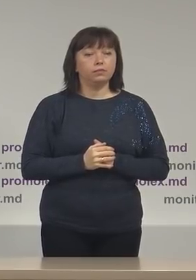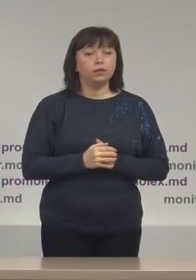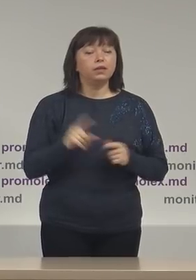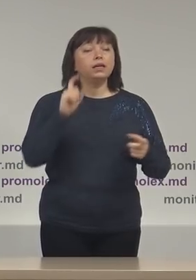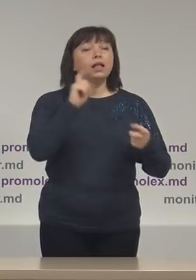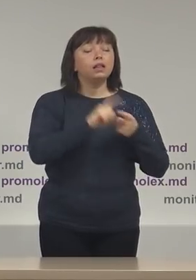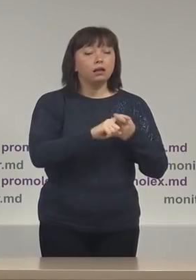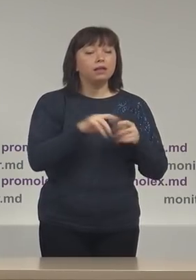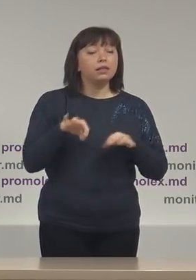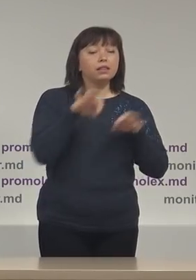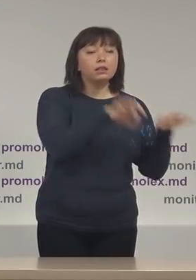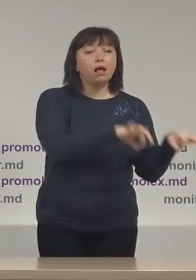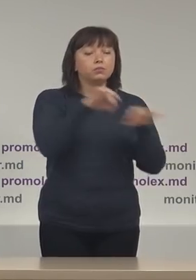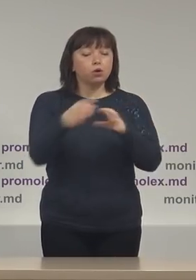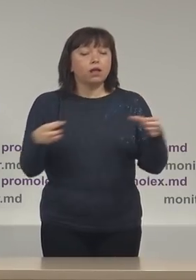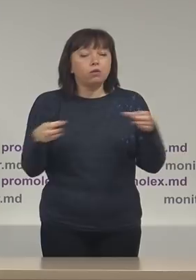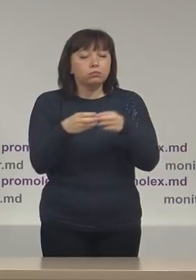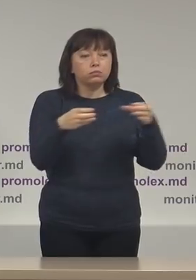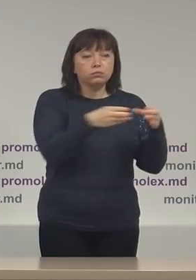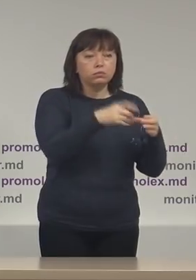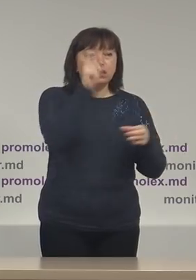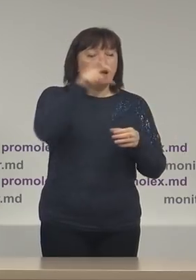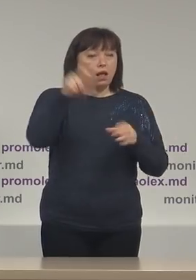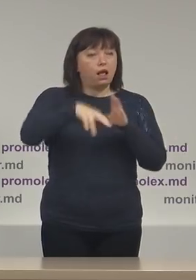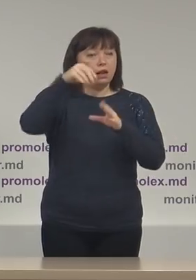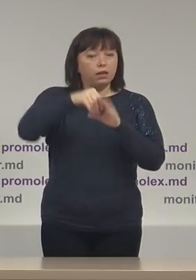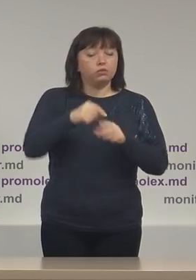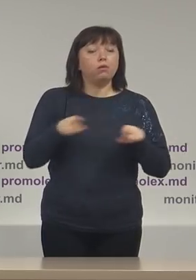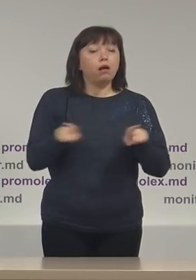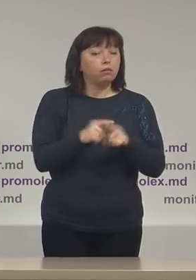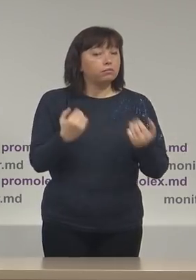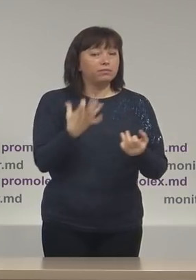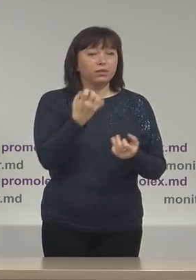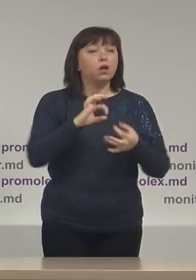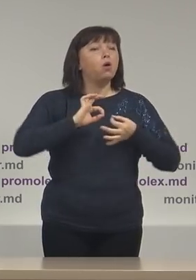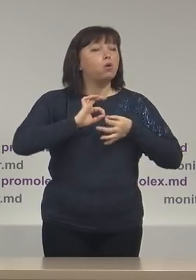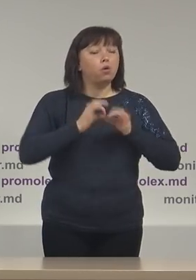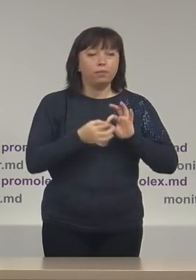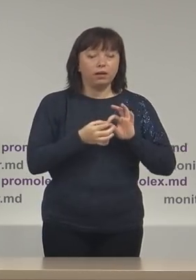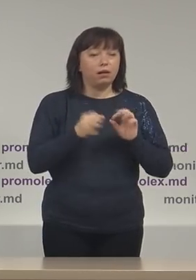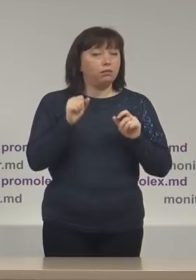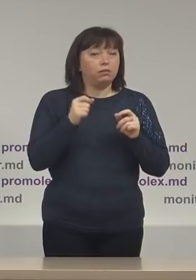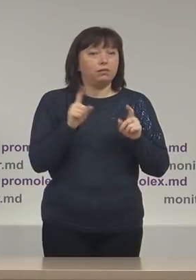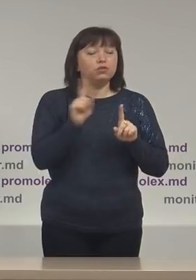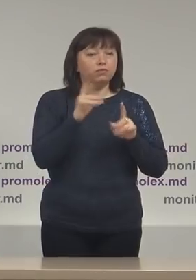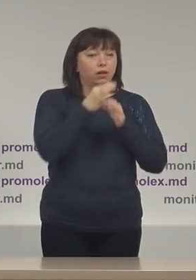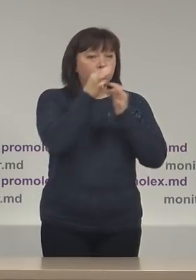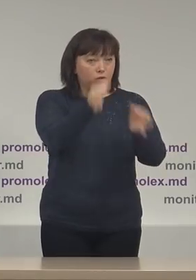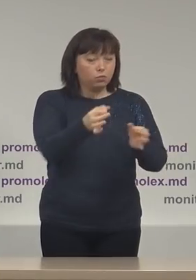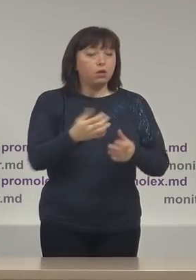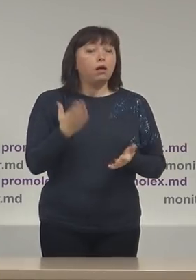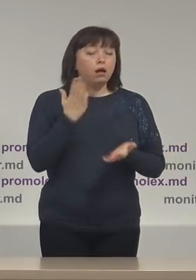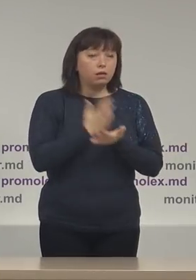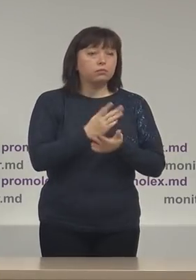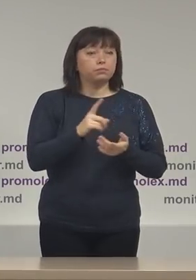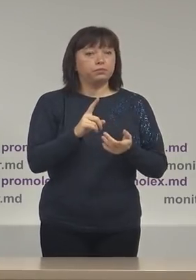Legat de transportarea organizată a alegătorilor, la această etapă încă nu este complicat să venim cu anumite constatări. Se atestă un